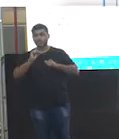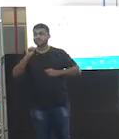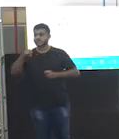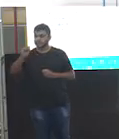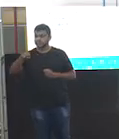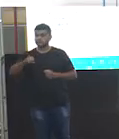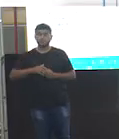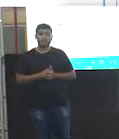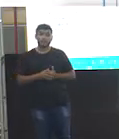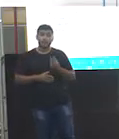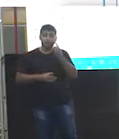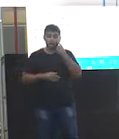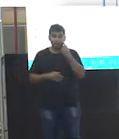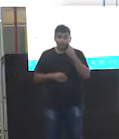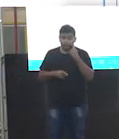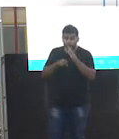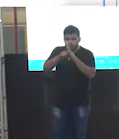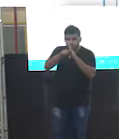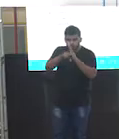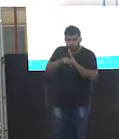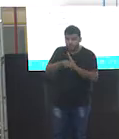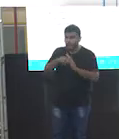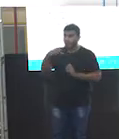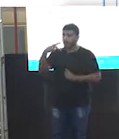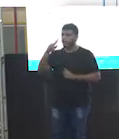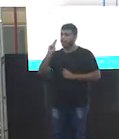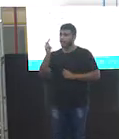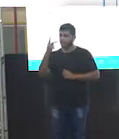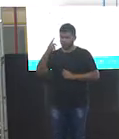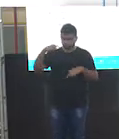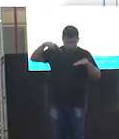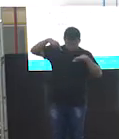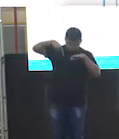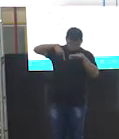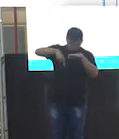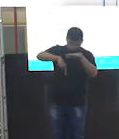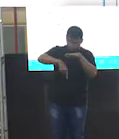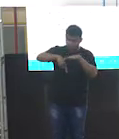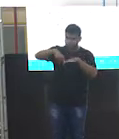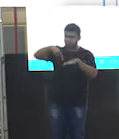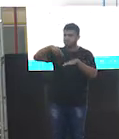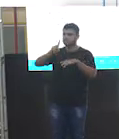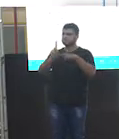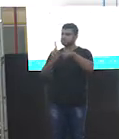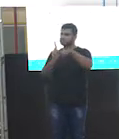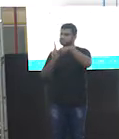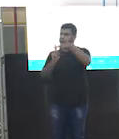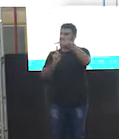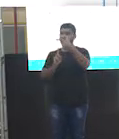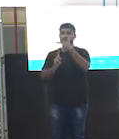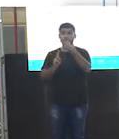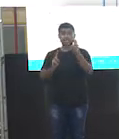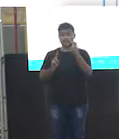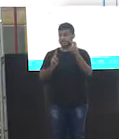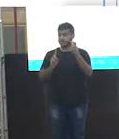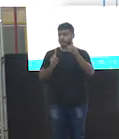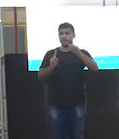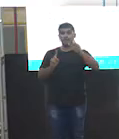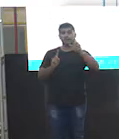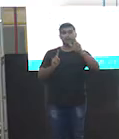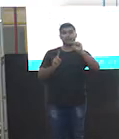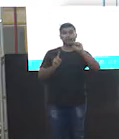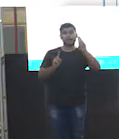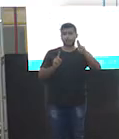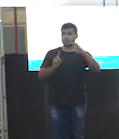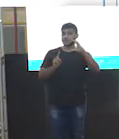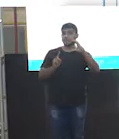foi determinado em diferentes pontos desse rio a 25 graus Celsius e os resultados são apresentados no